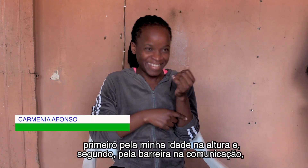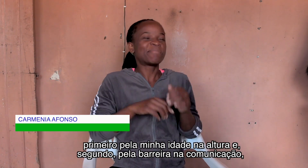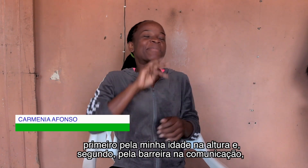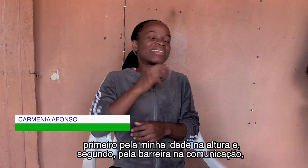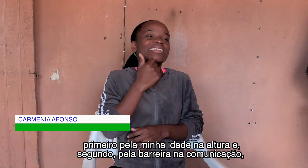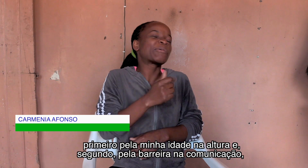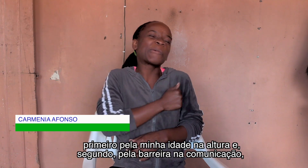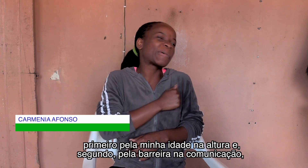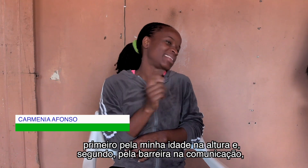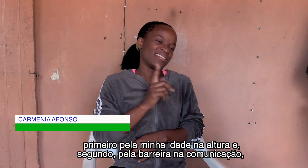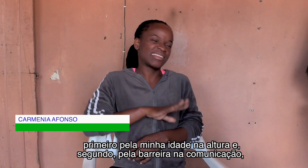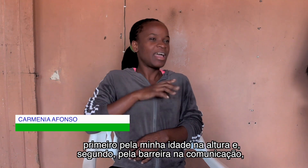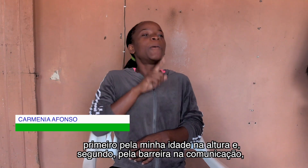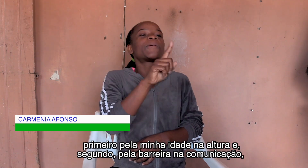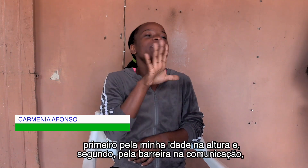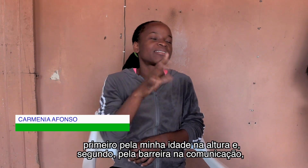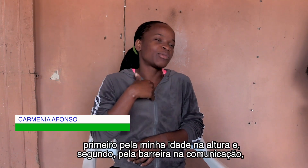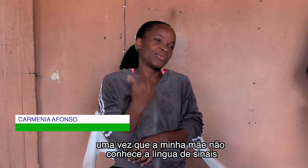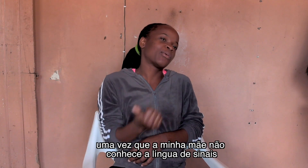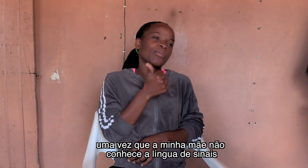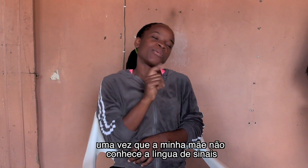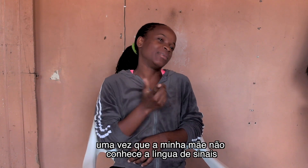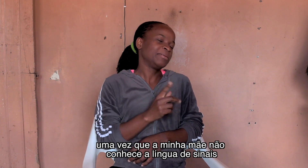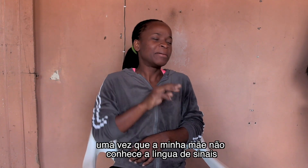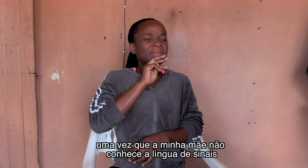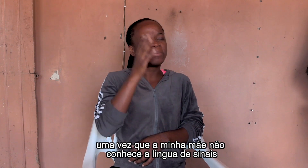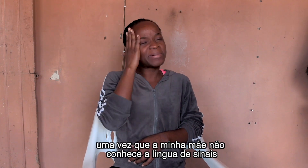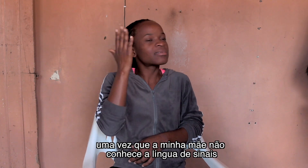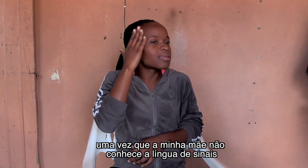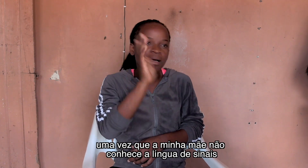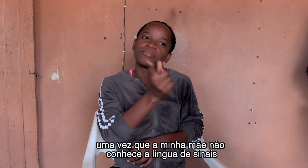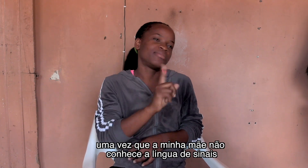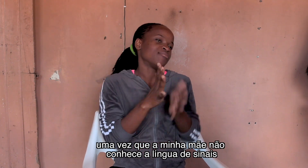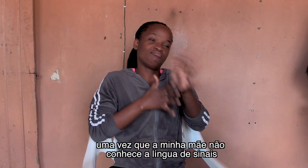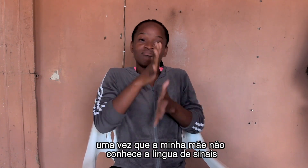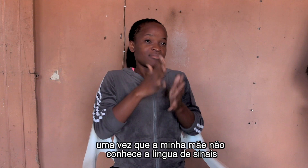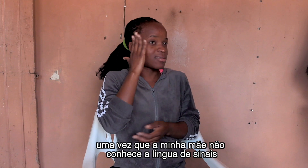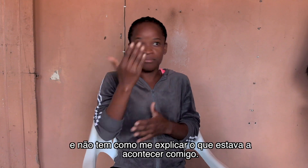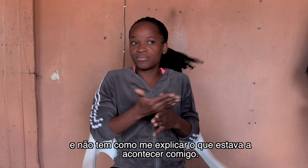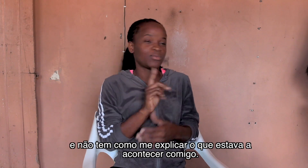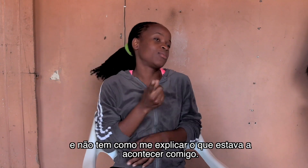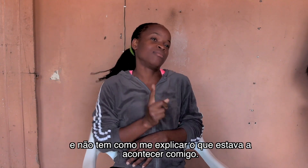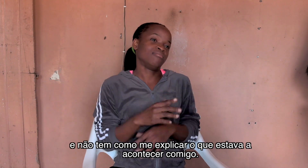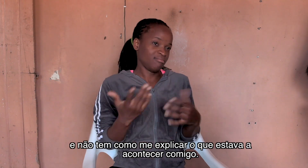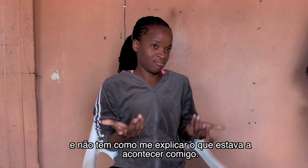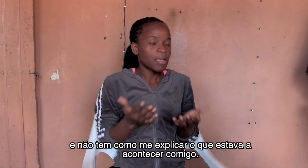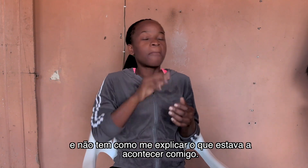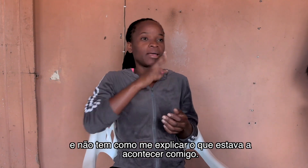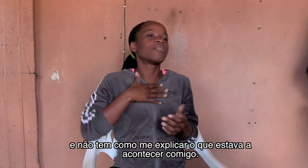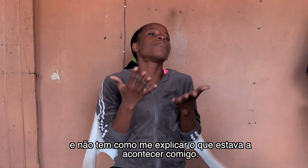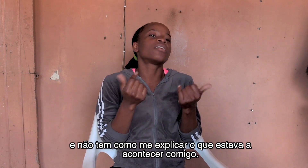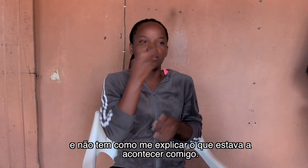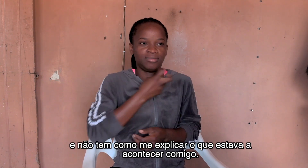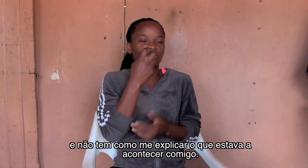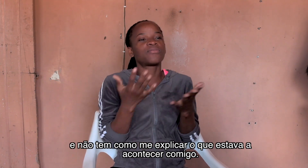e segundo, pela barreira na comunicação, uma vez que a minha mãe não conhece a língua de sinais e nem tem como me explicar